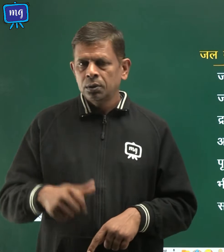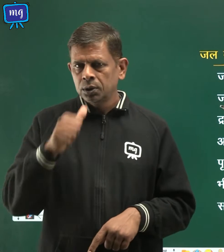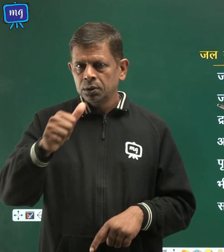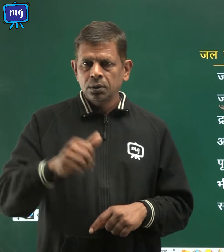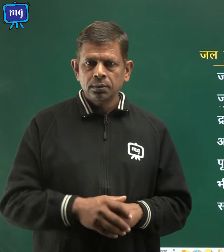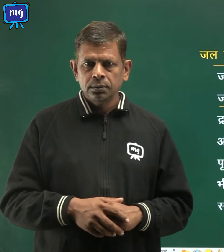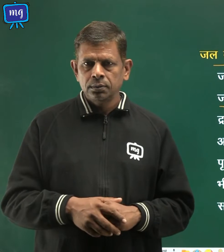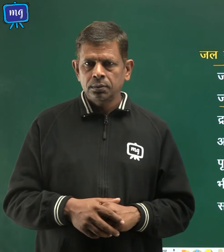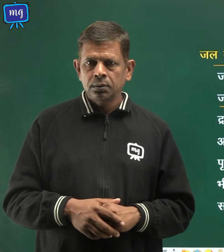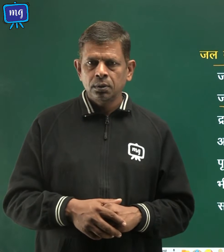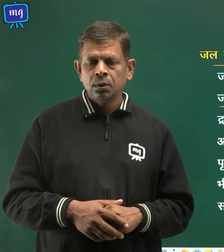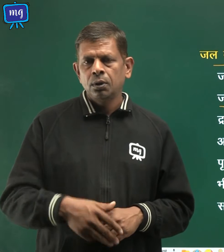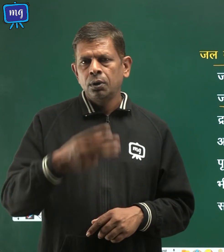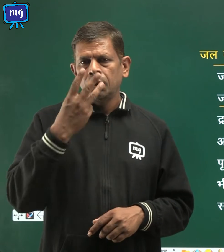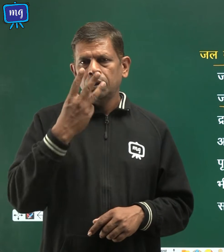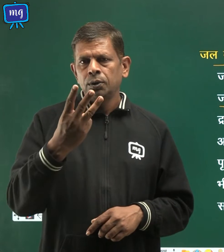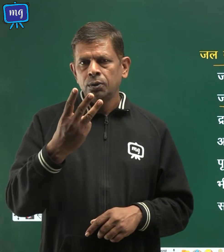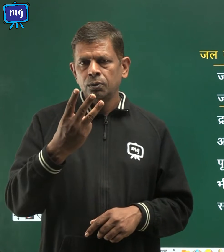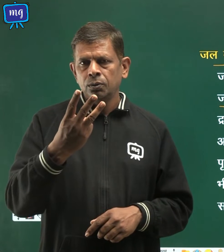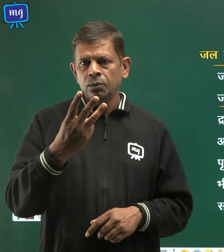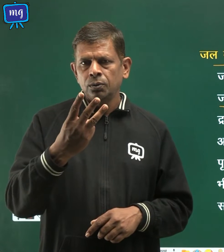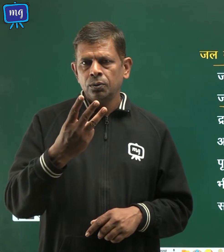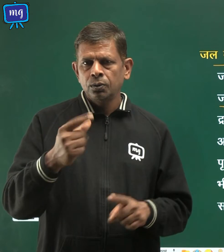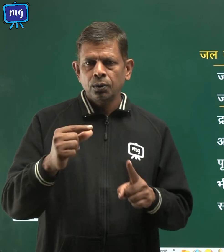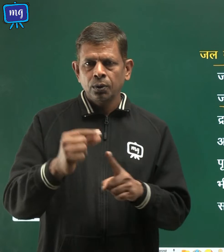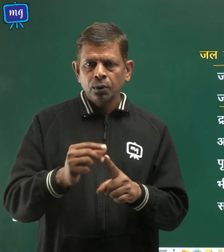जल तीनों अवस्थाओं